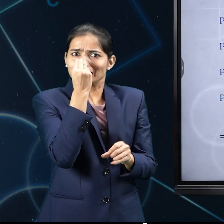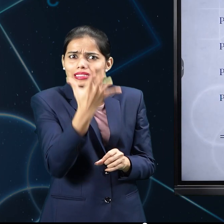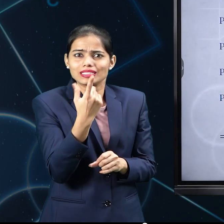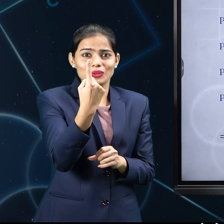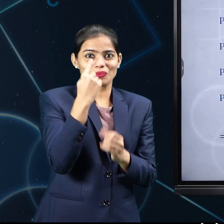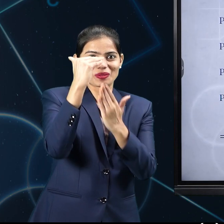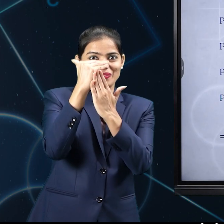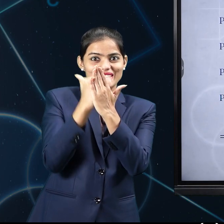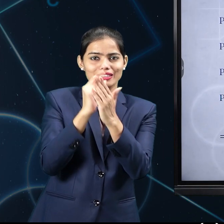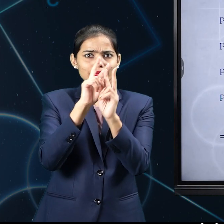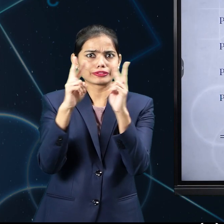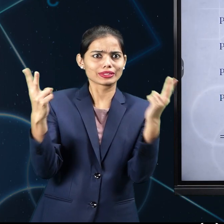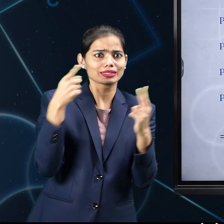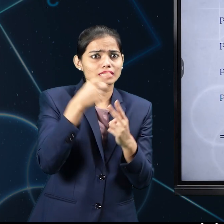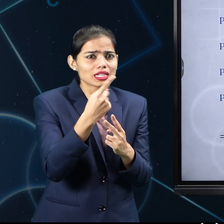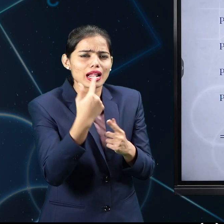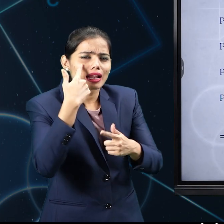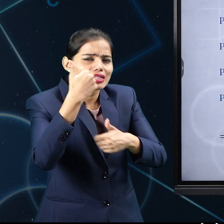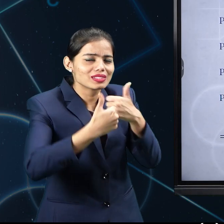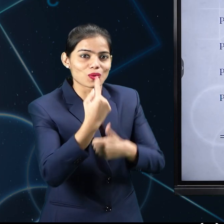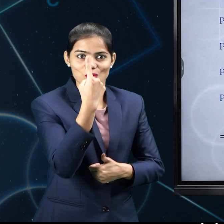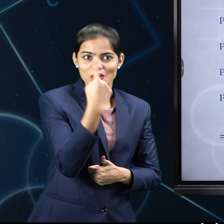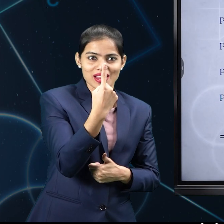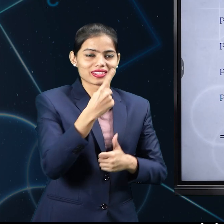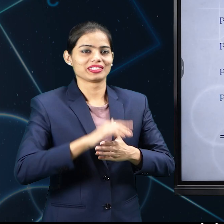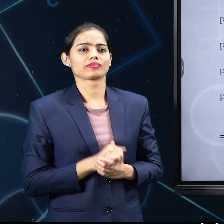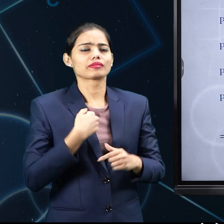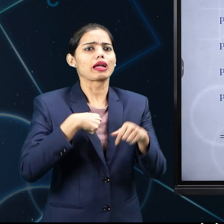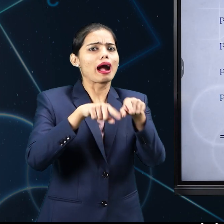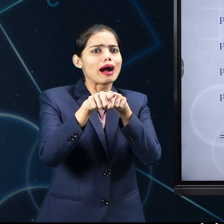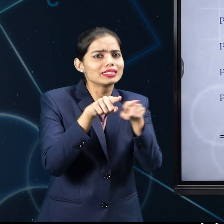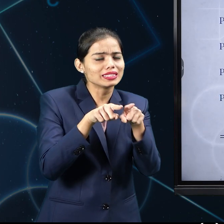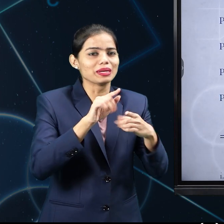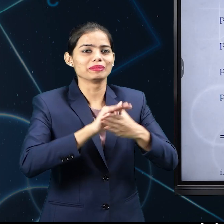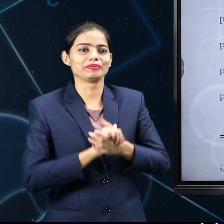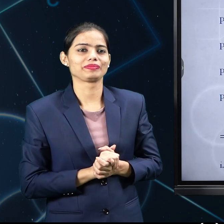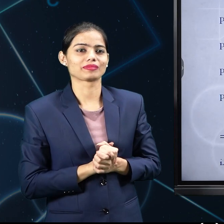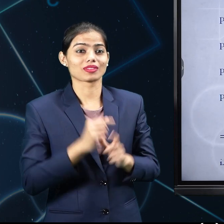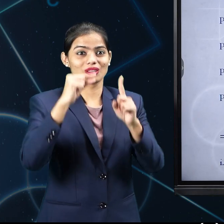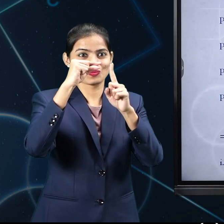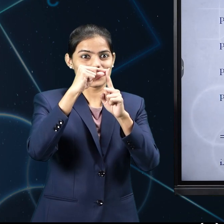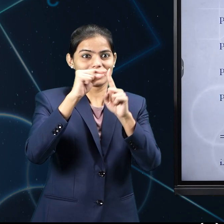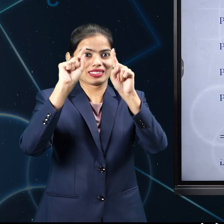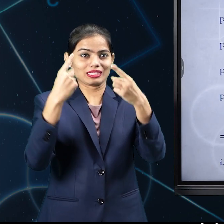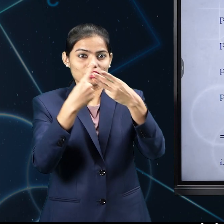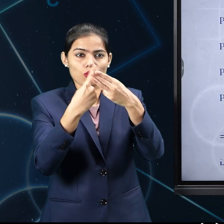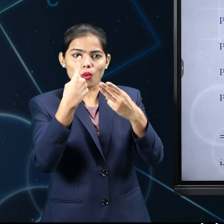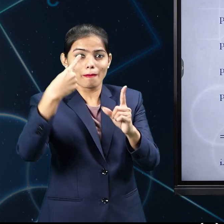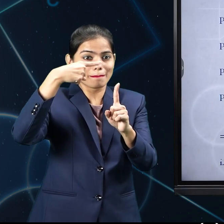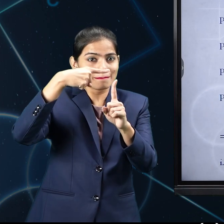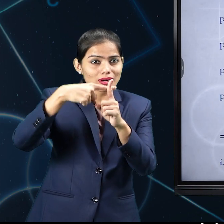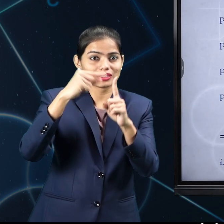1 असा असतो, हे आधी आपण पाहिलेलं आहे. तरीही आता पाहूया. PE1 प्लस E2 प्लस PE3 प्लस PE4